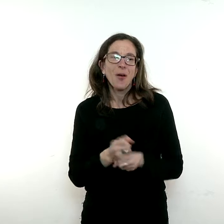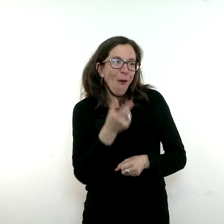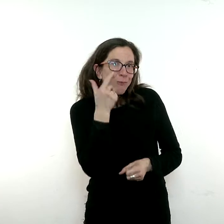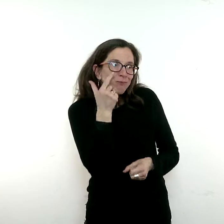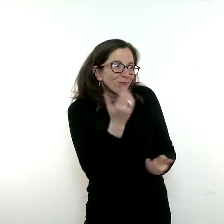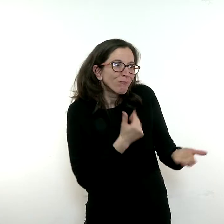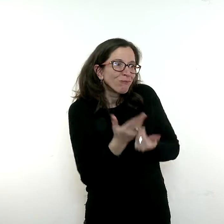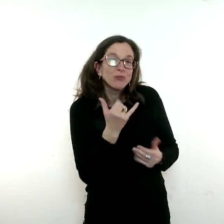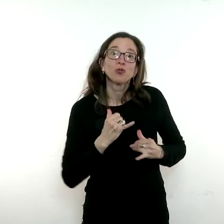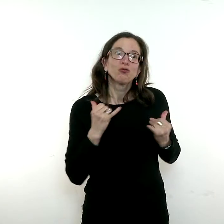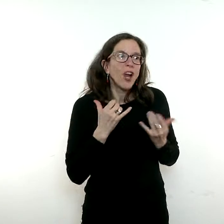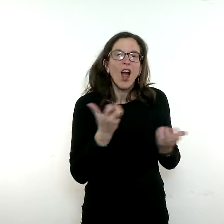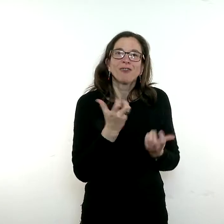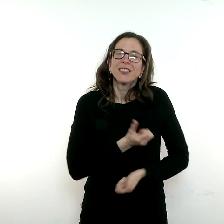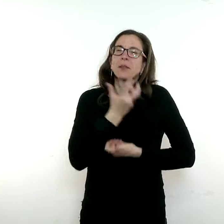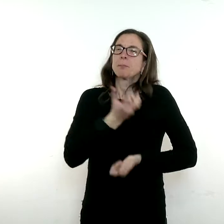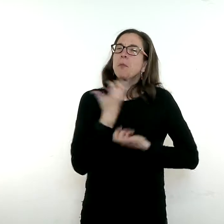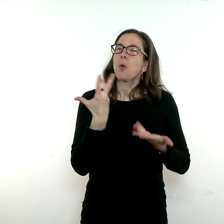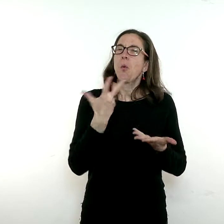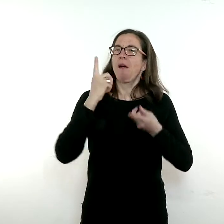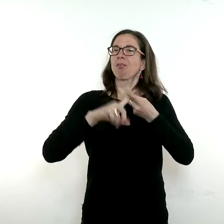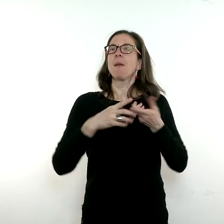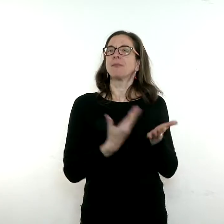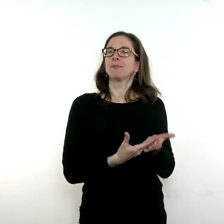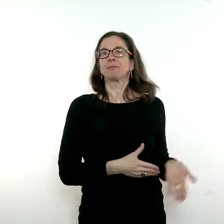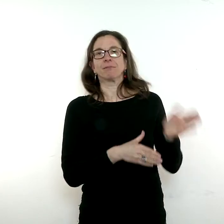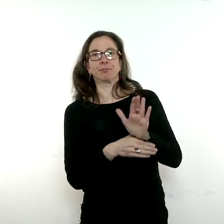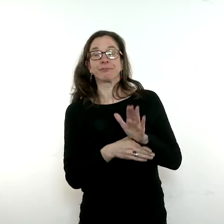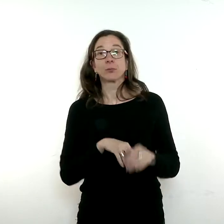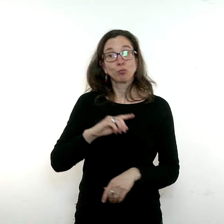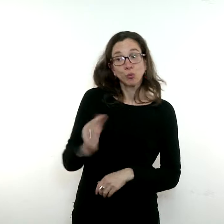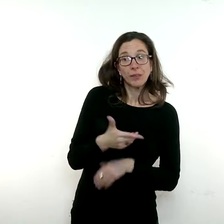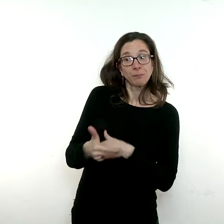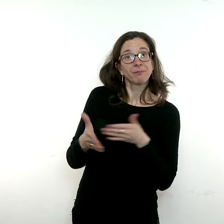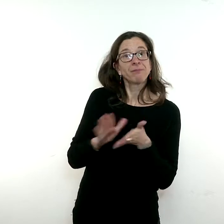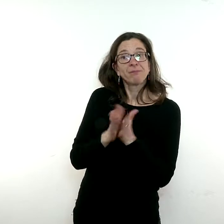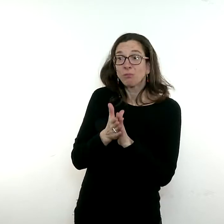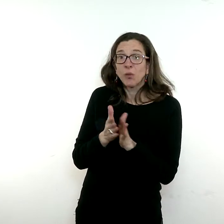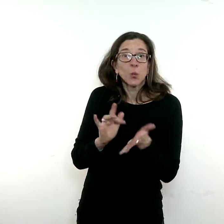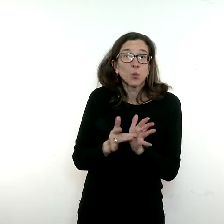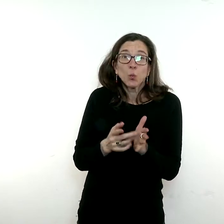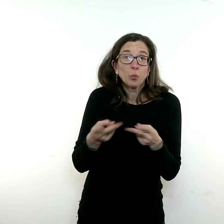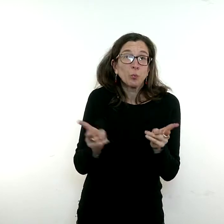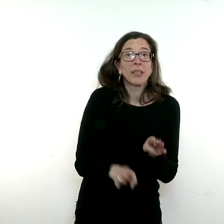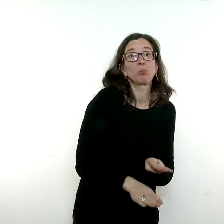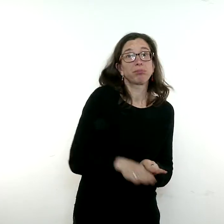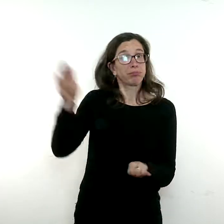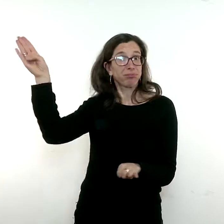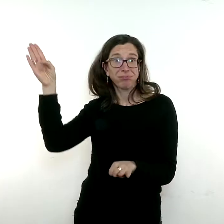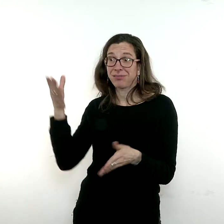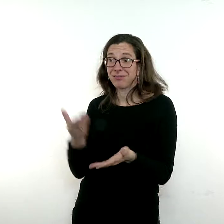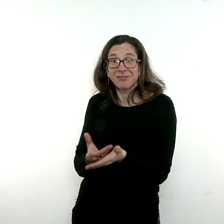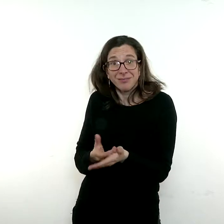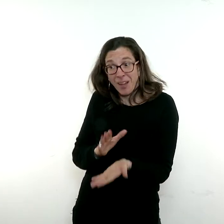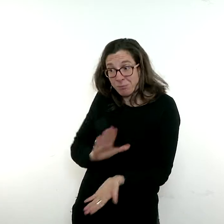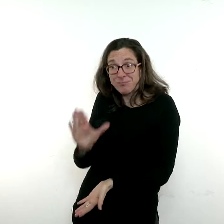Et puis, une catégorie qui est association, donc qui touche tout le monde. Et donc, à ce moment-là, il y aura tous les âges qui seront conviés puisque